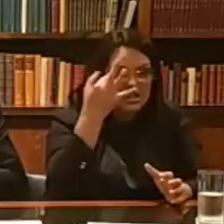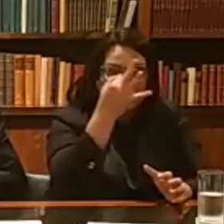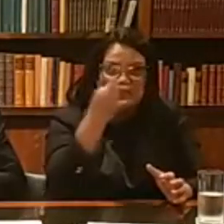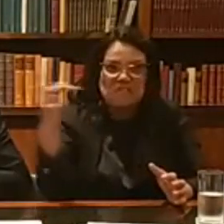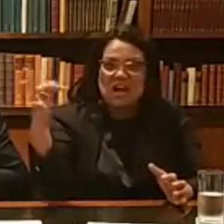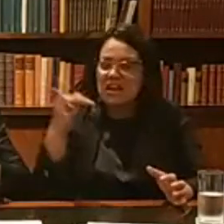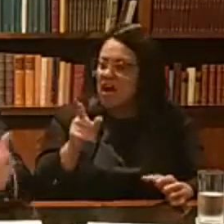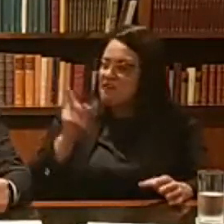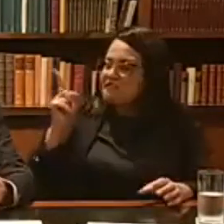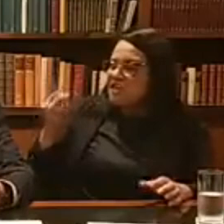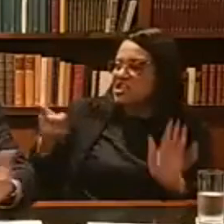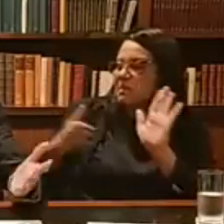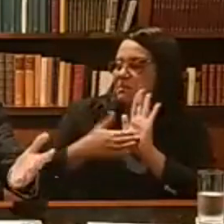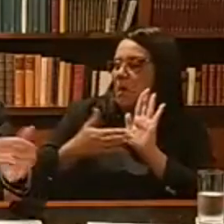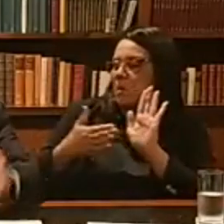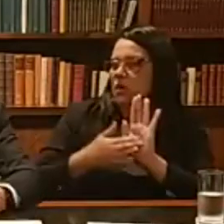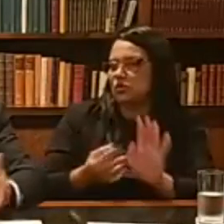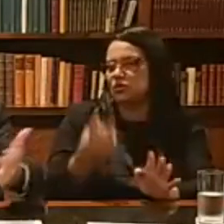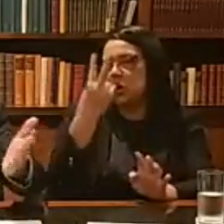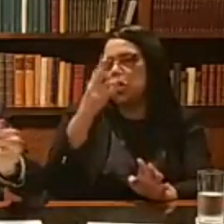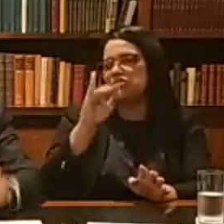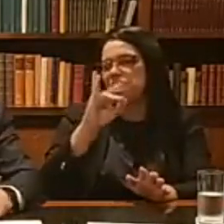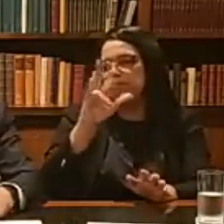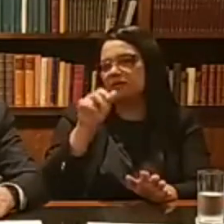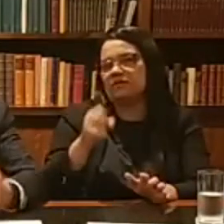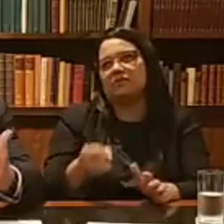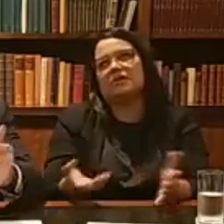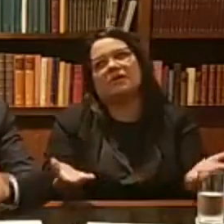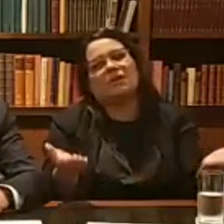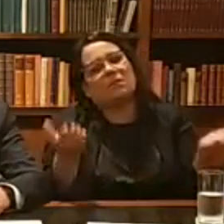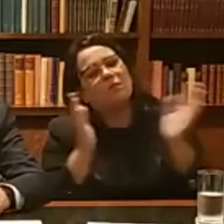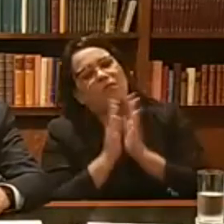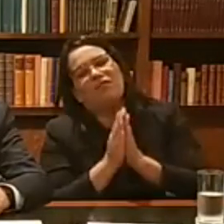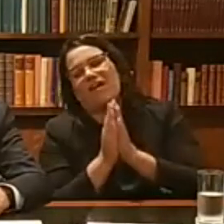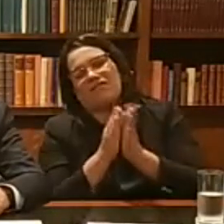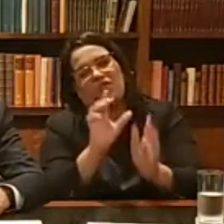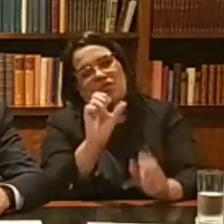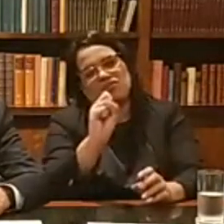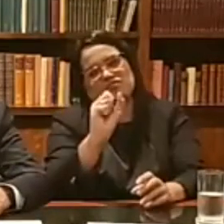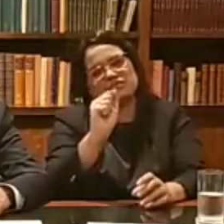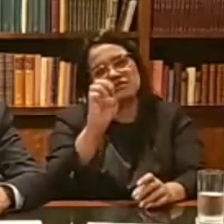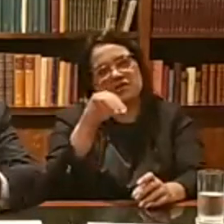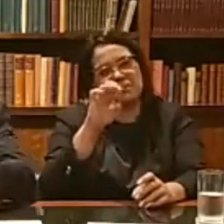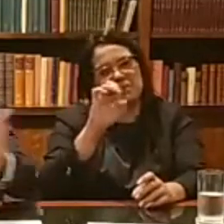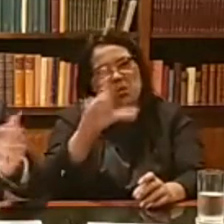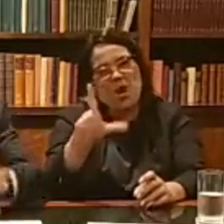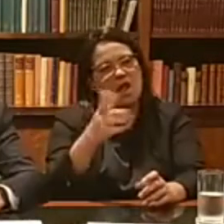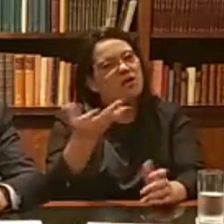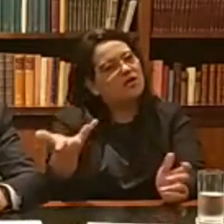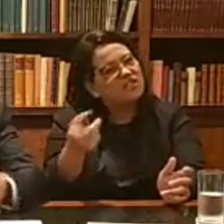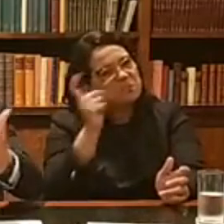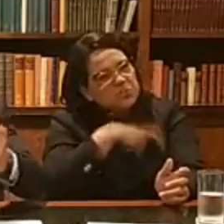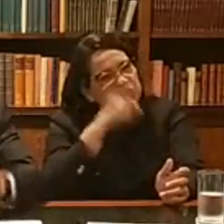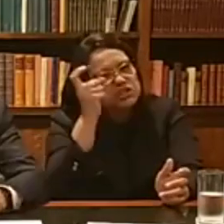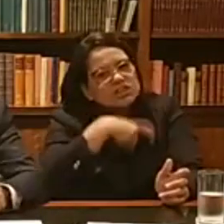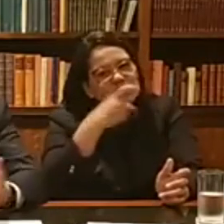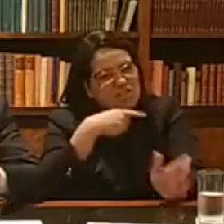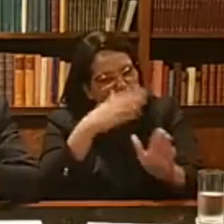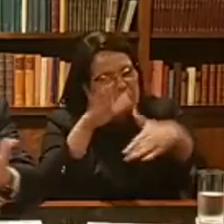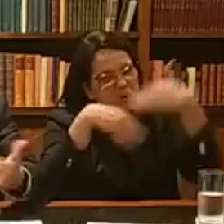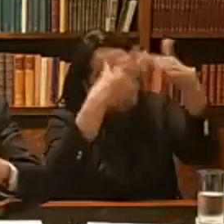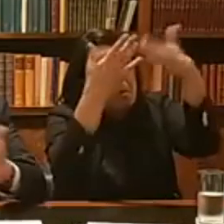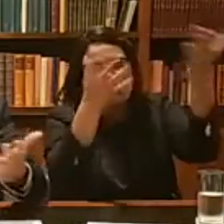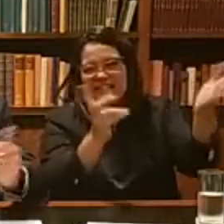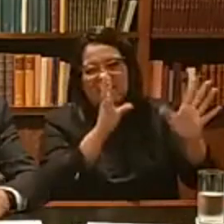que eu propus 2 bilhões, Samuel Moreira, pelo amor de Deus, pega mal. Com mentira, você não vai crescer. E